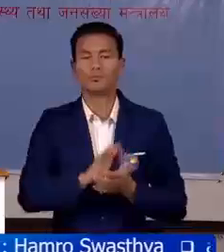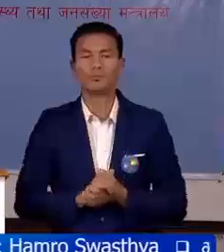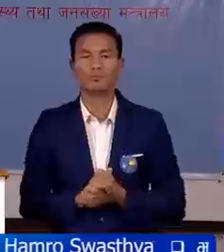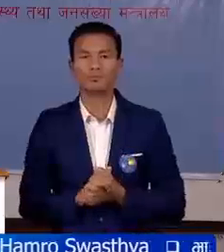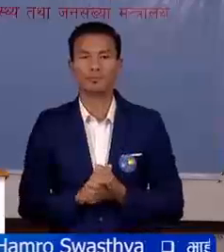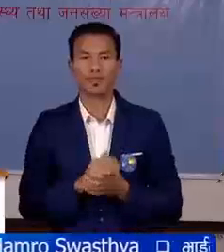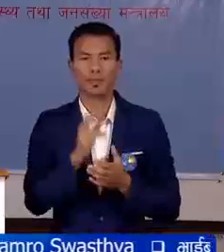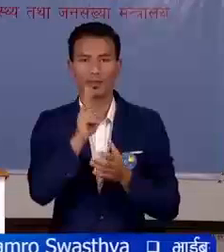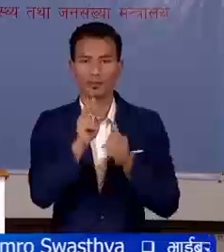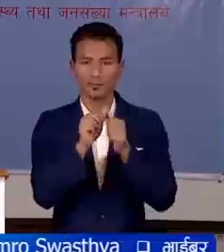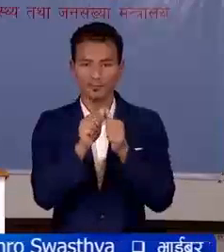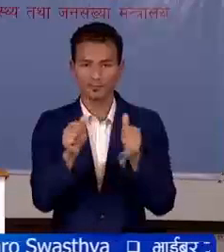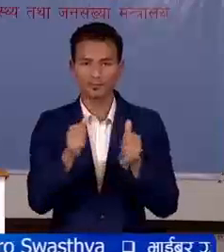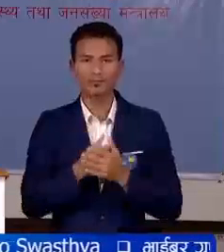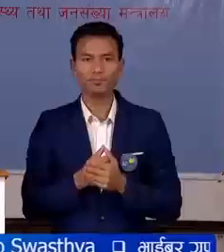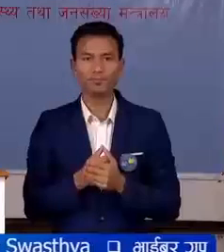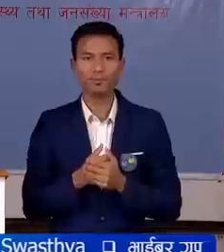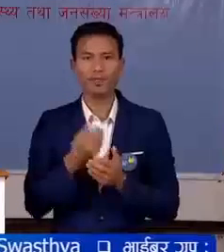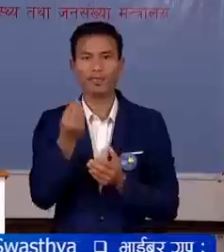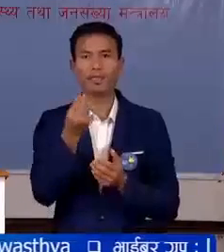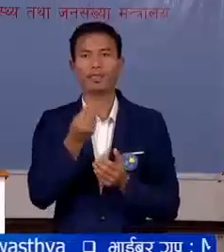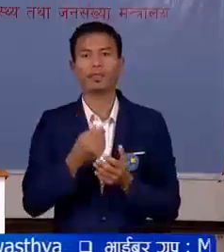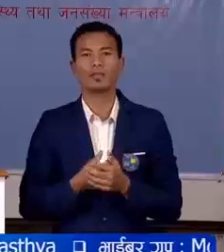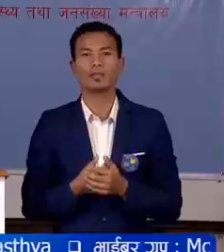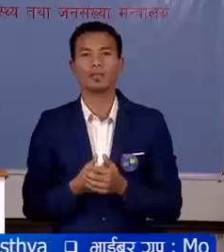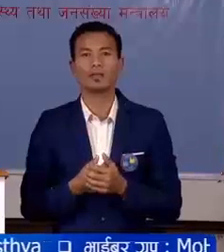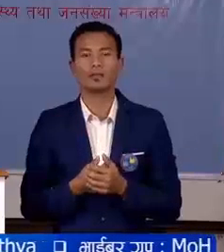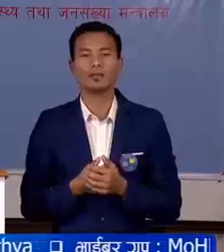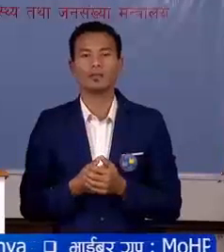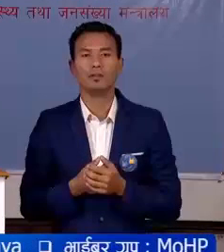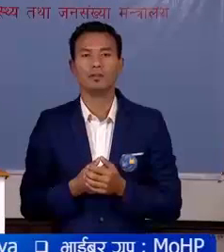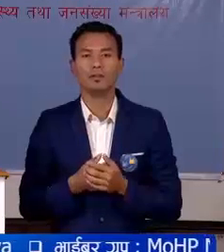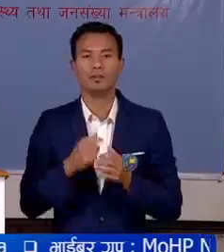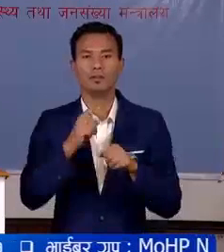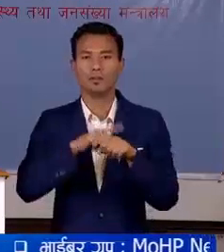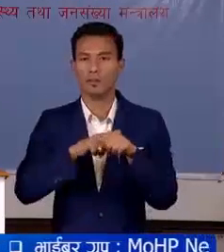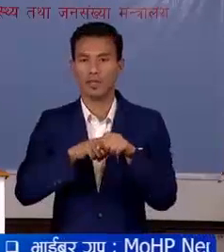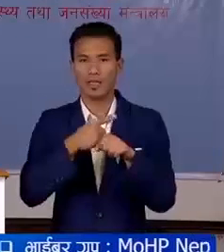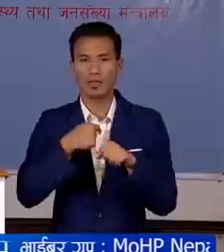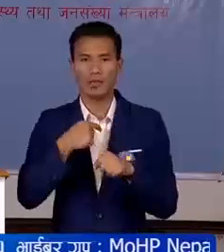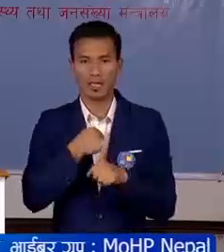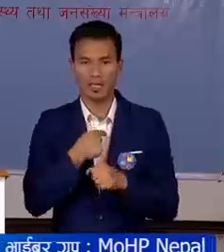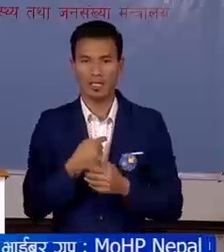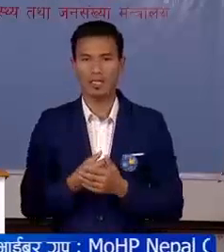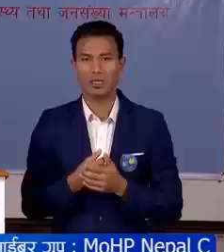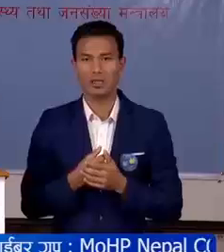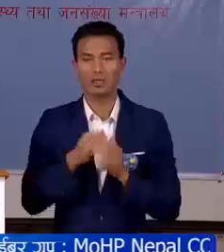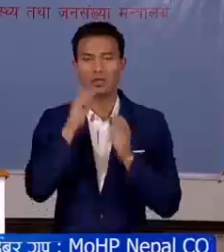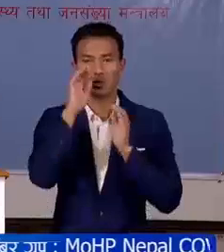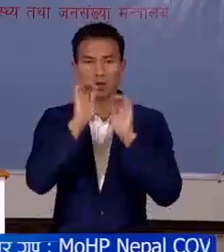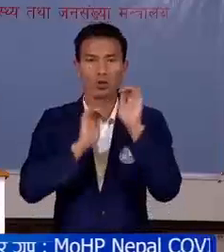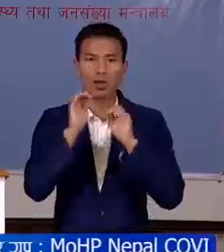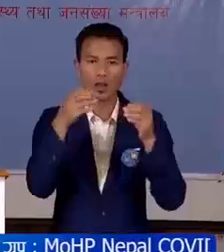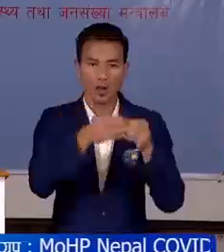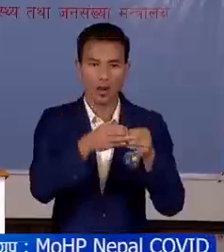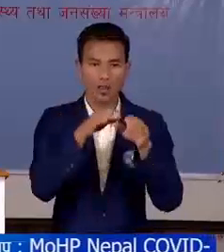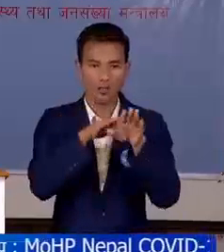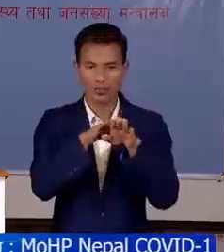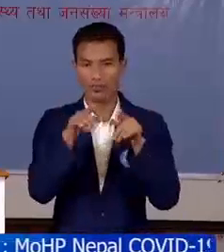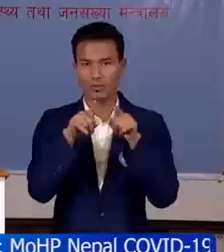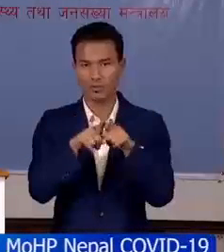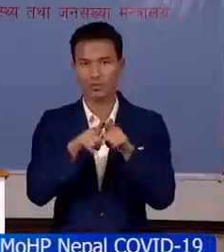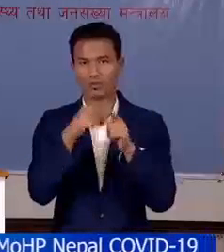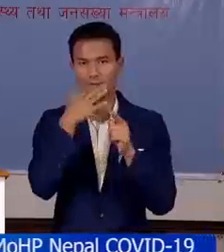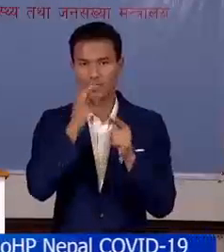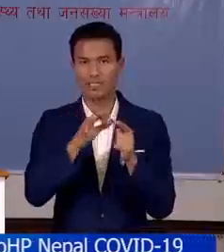एसे संदर मा केई समय हमिले कि सरकार वाला हरुचंगा निशित